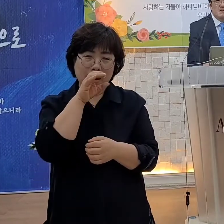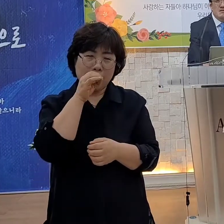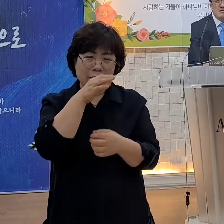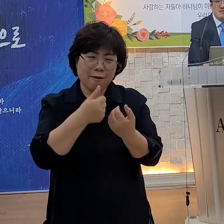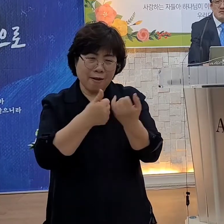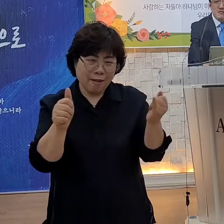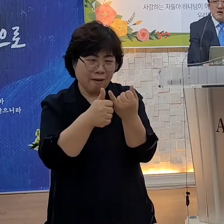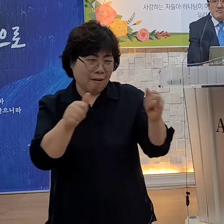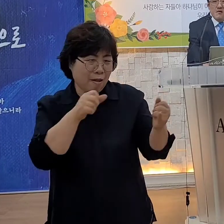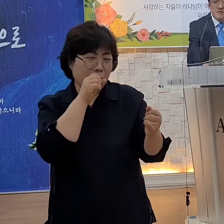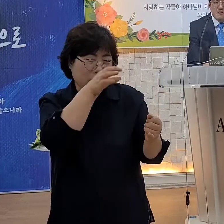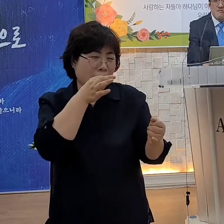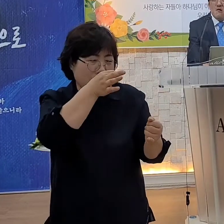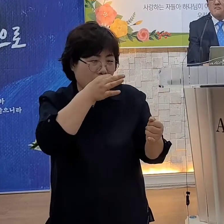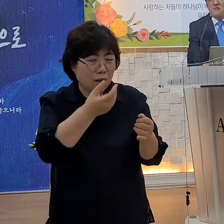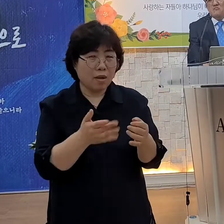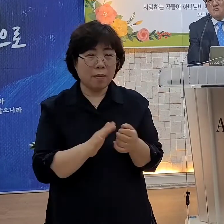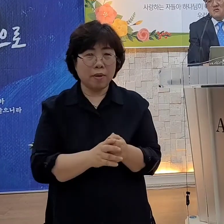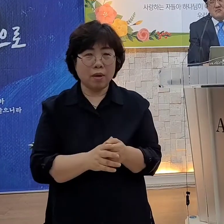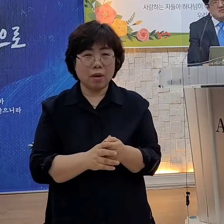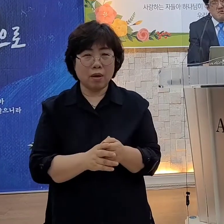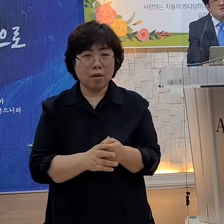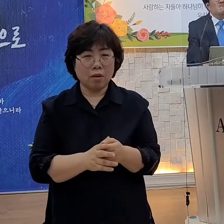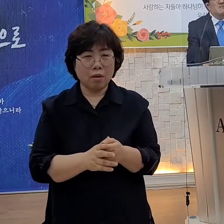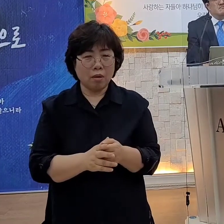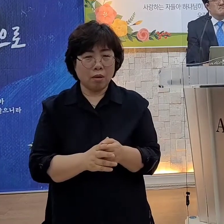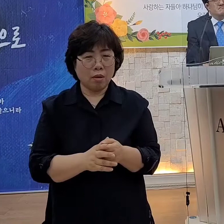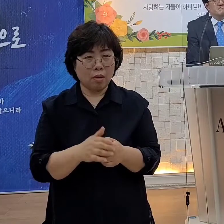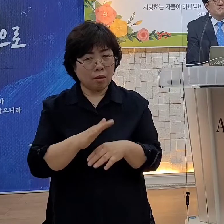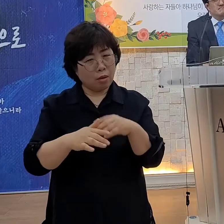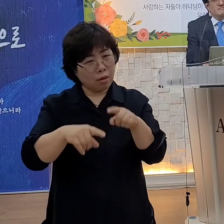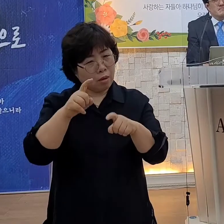하는데 한번 헤어지려고 해보니까 너무 어려워요.